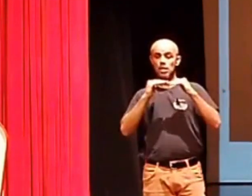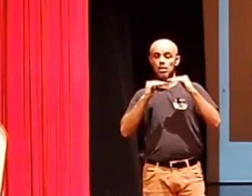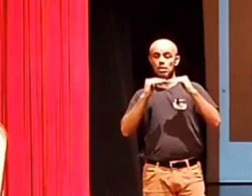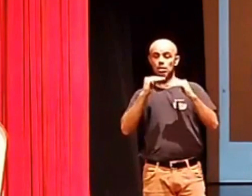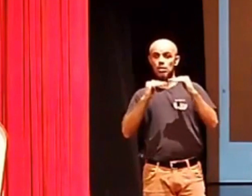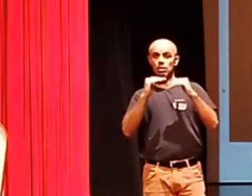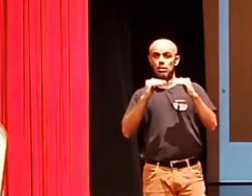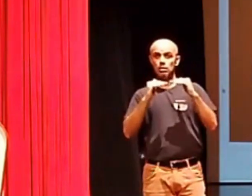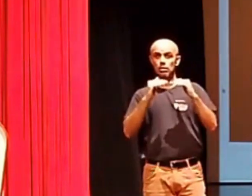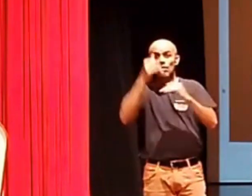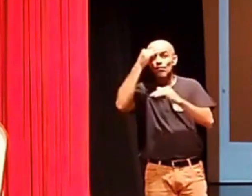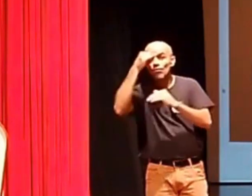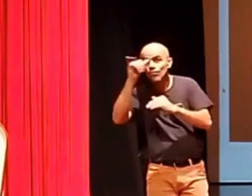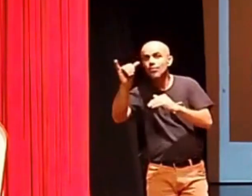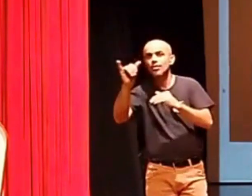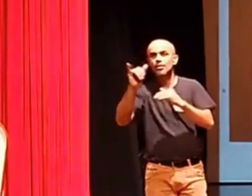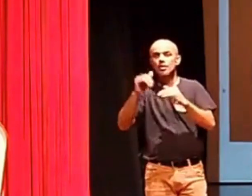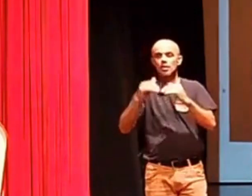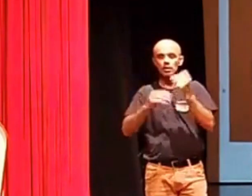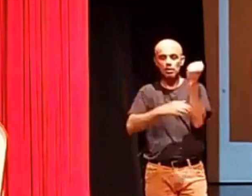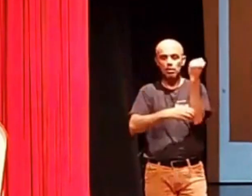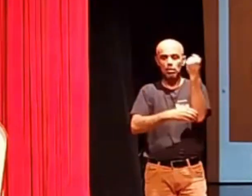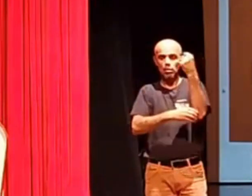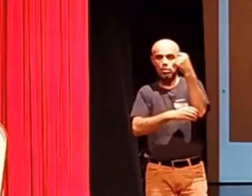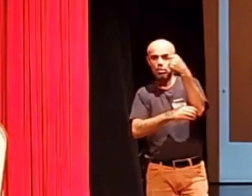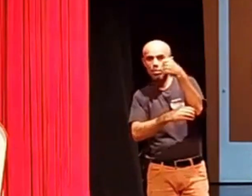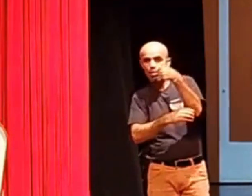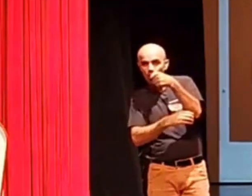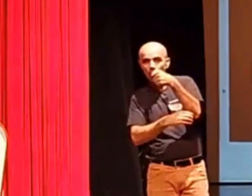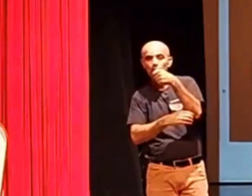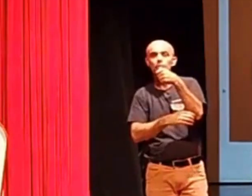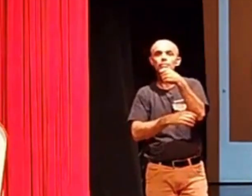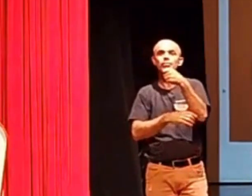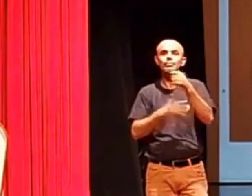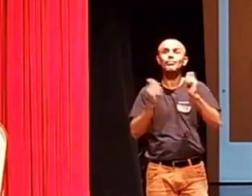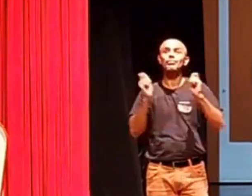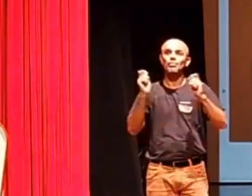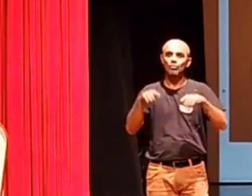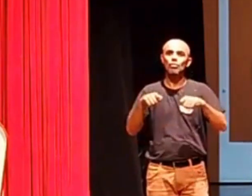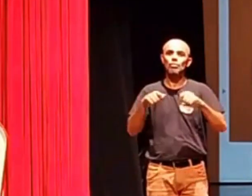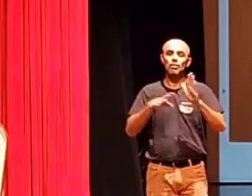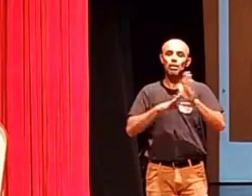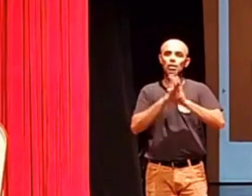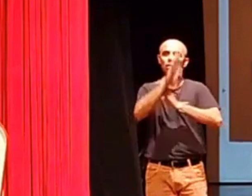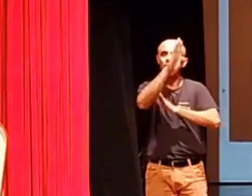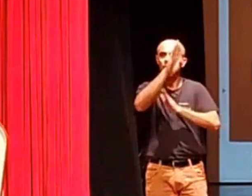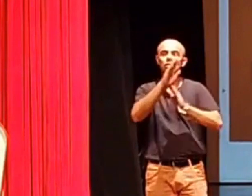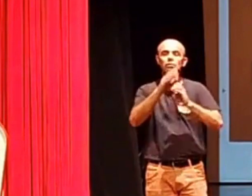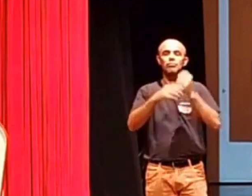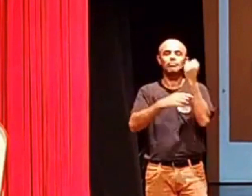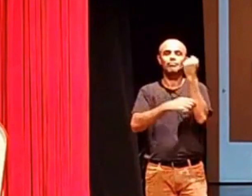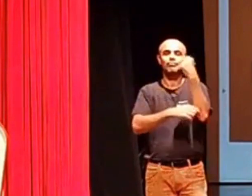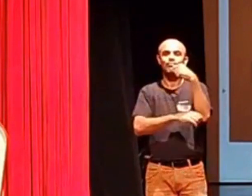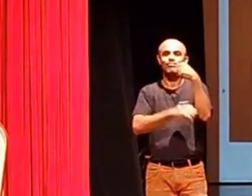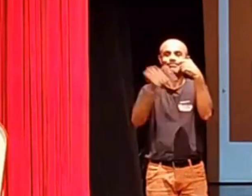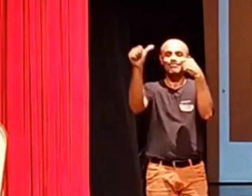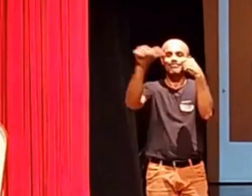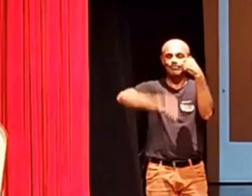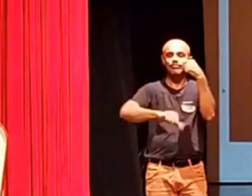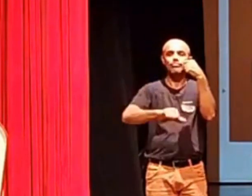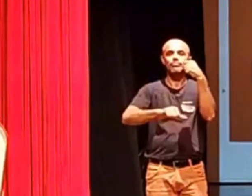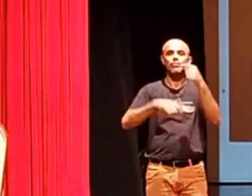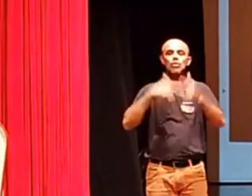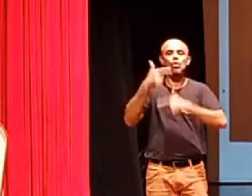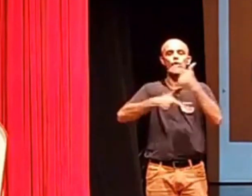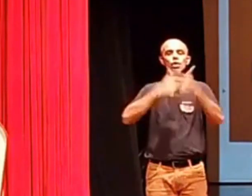aquele ciclo que eu acabei de explicar para vocês, ciclo vicioso de Stokes, que ele se desenvolva. A gente vai